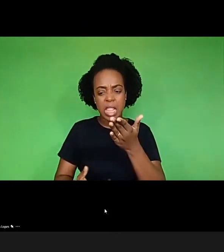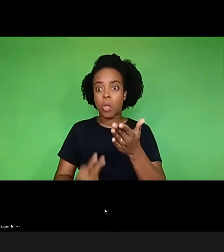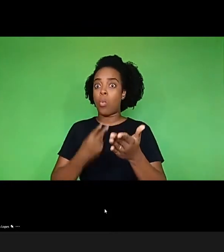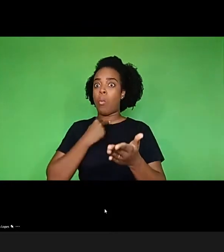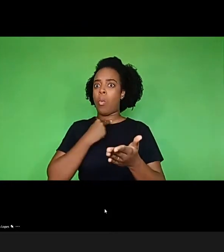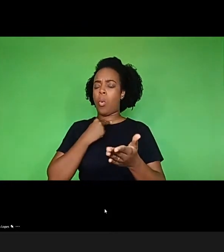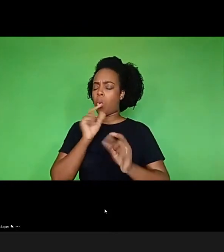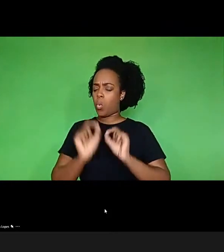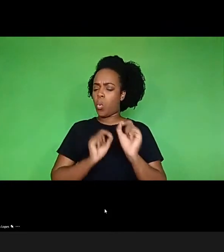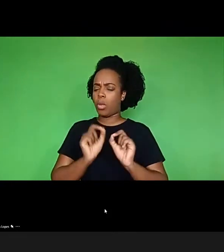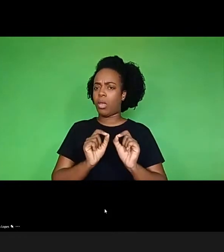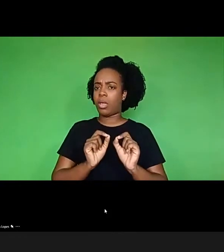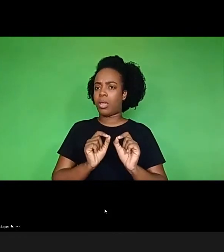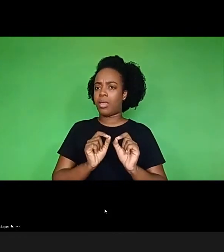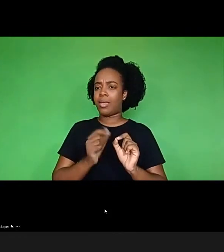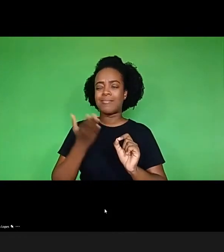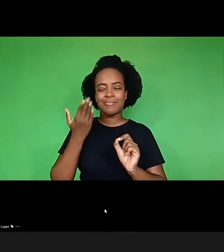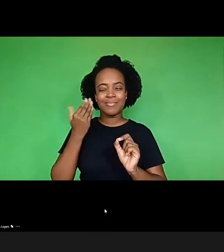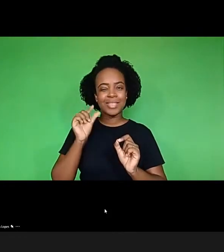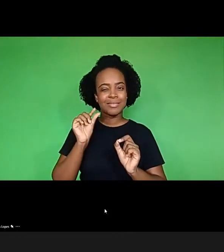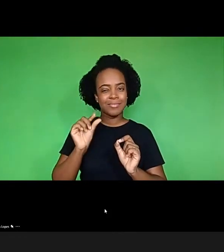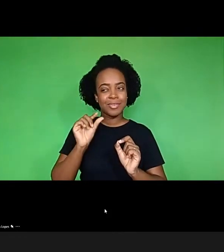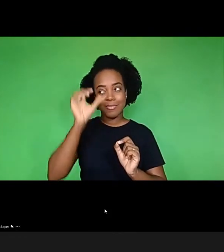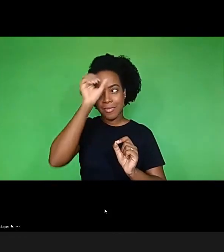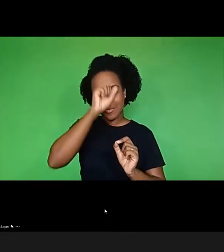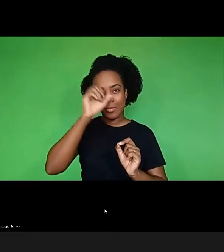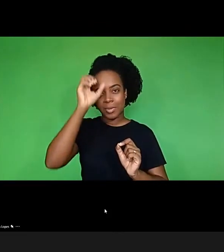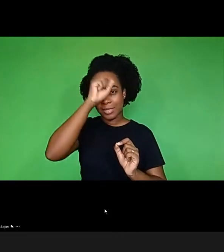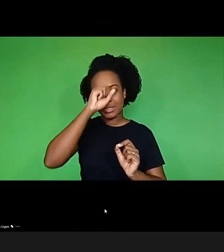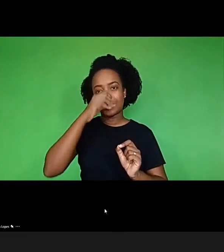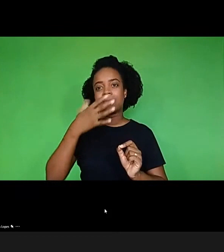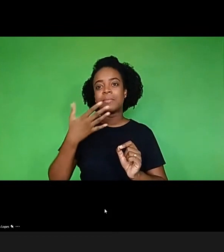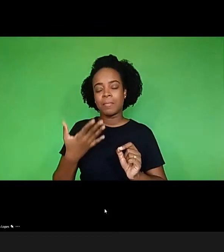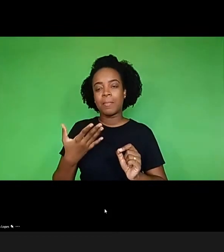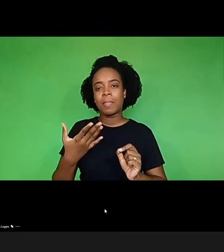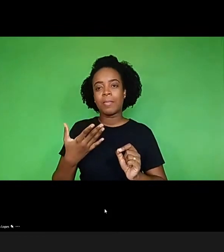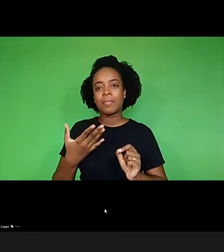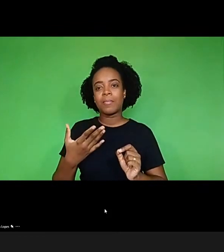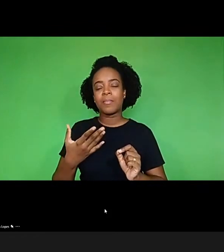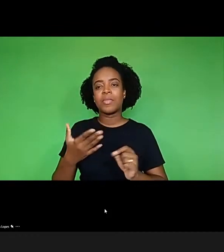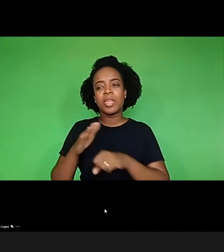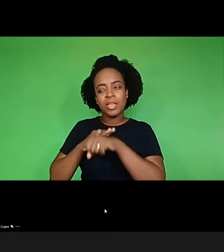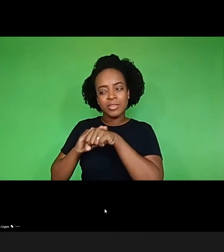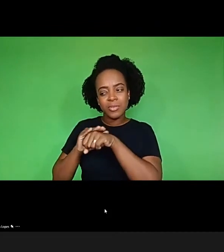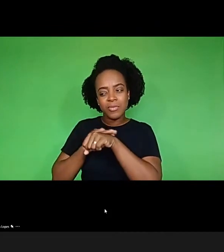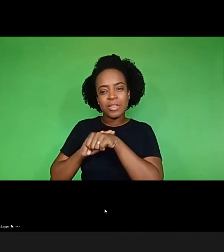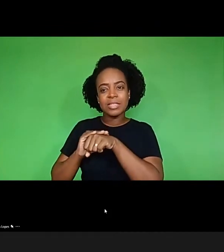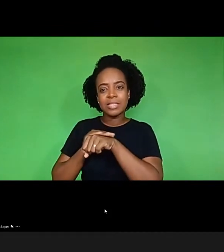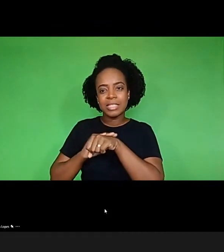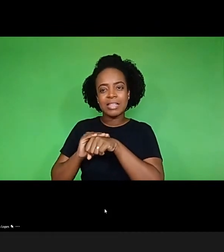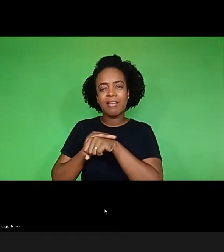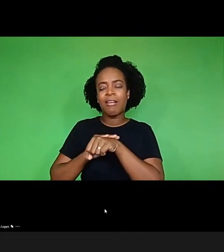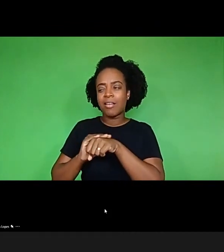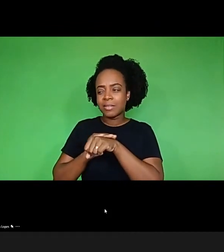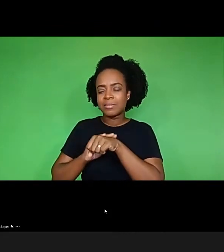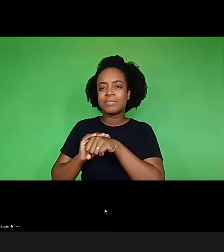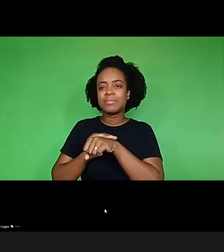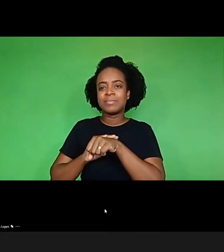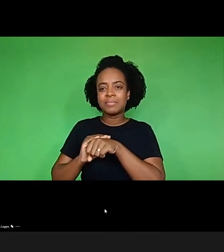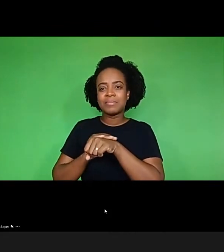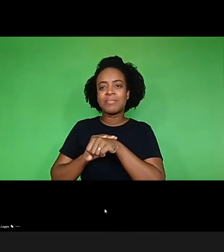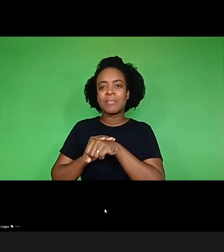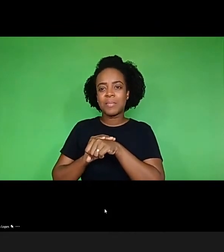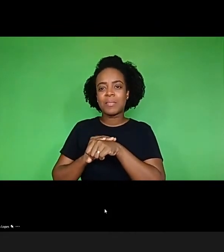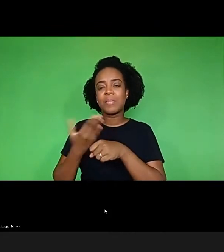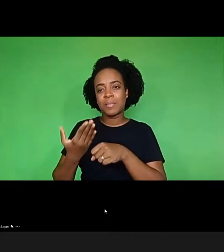Eu aprendi isso recentemente com uma pessoa, né, que a gente tem conversado sobre as nossas